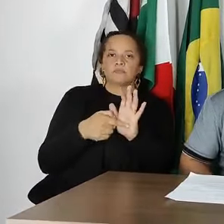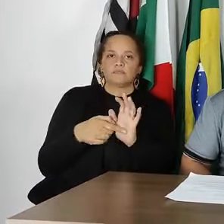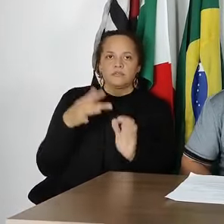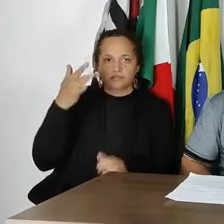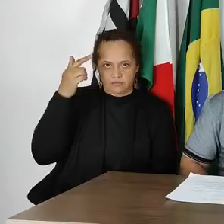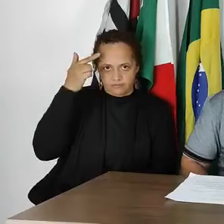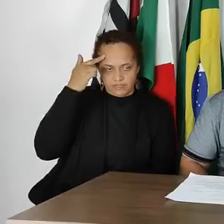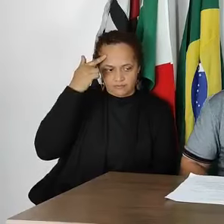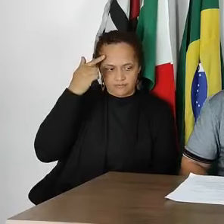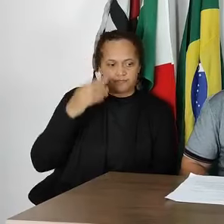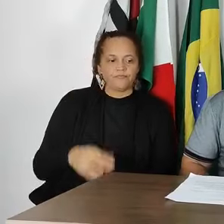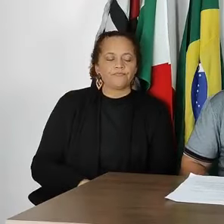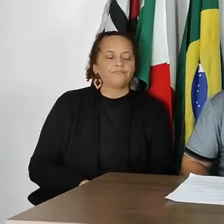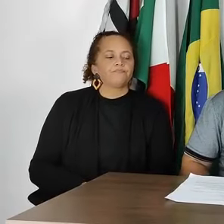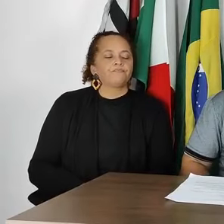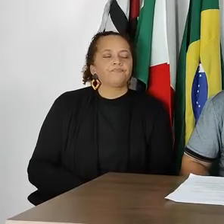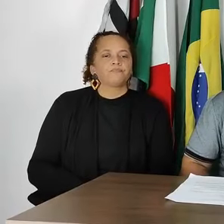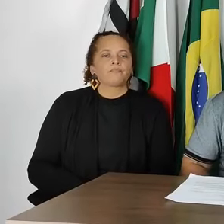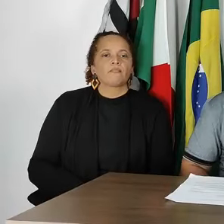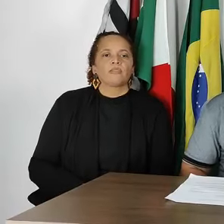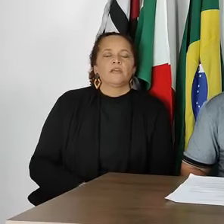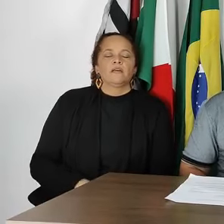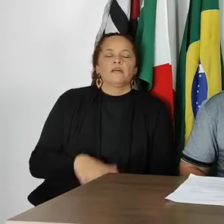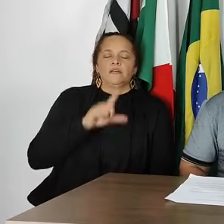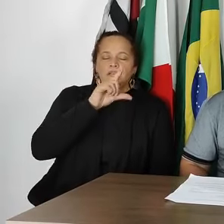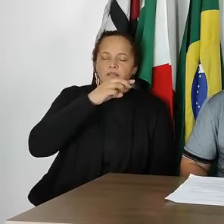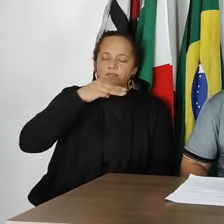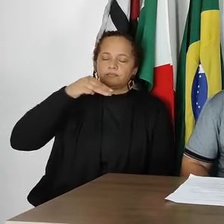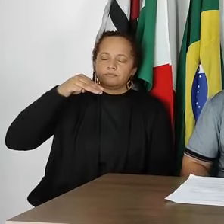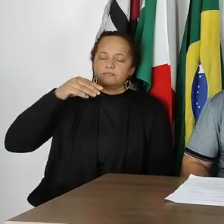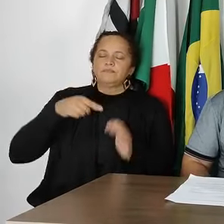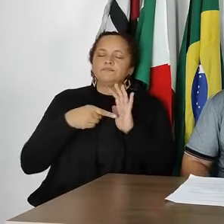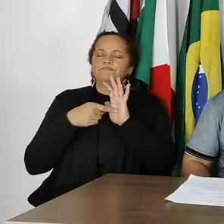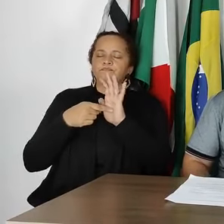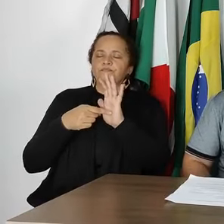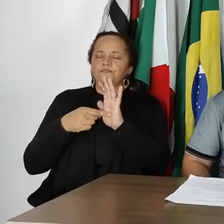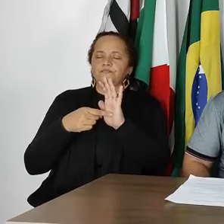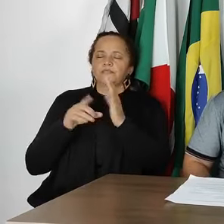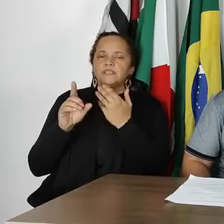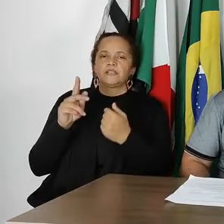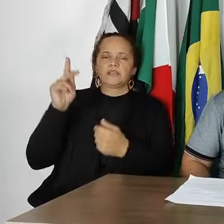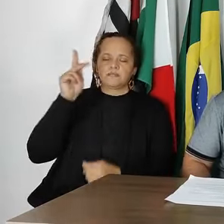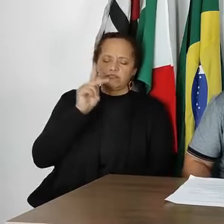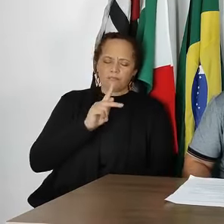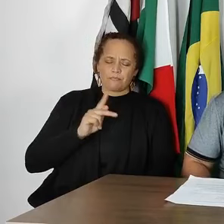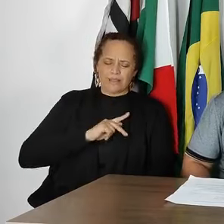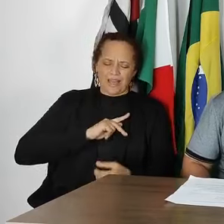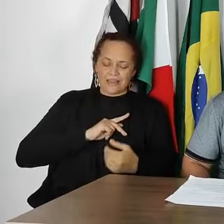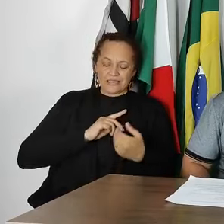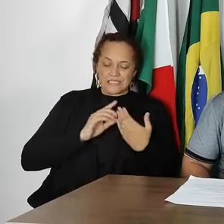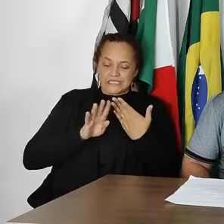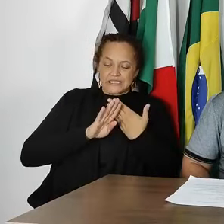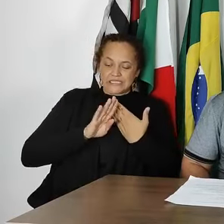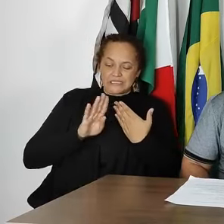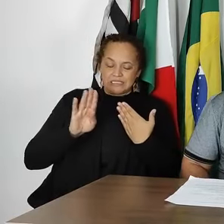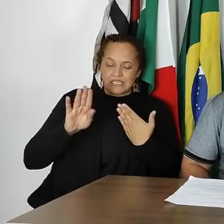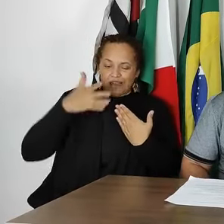ó. Afastou-se a paz de minha alma, esqueci-me do bem. Então disse, eu